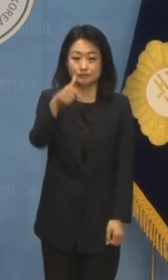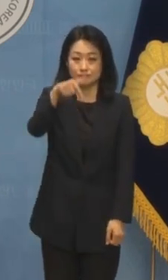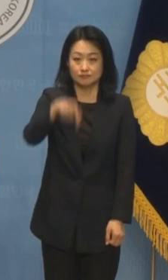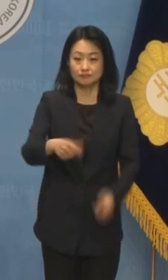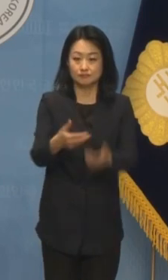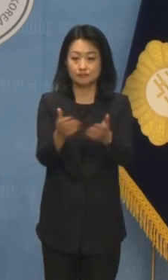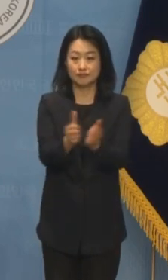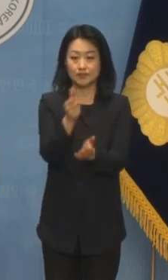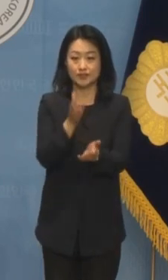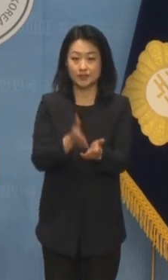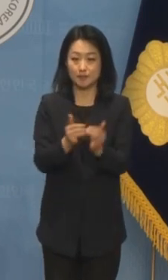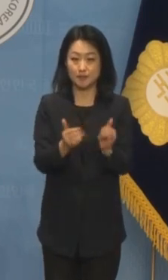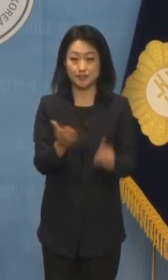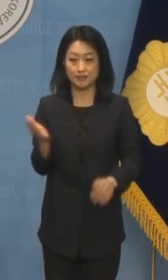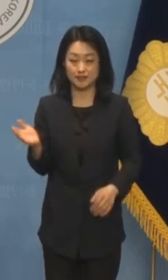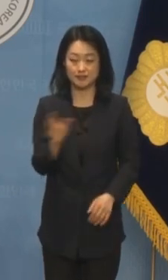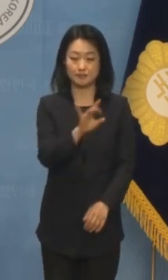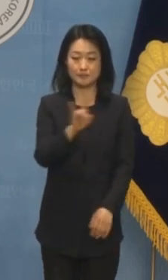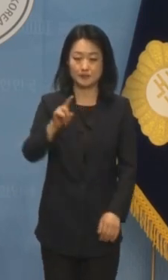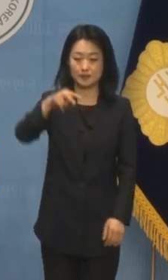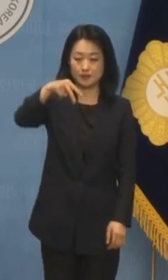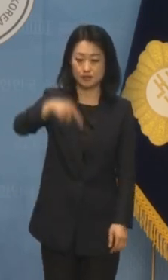조국혁신당 대변인 배수진입니다.